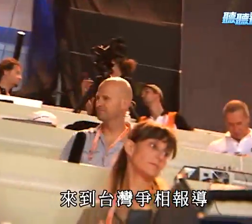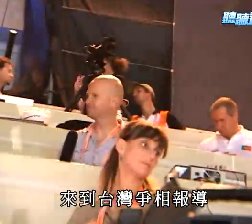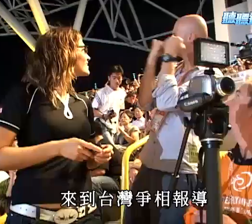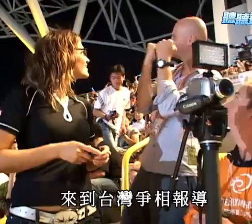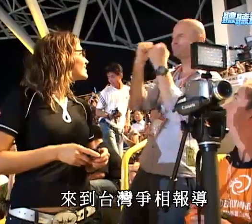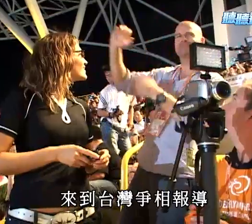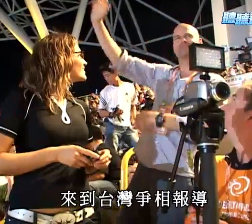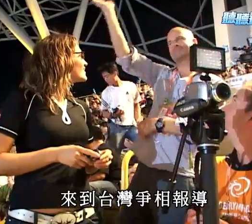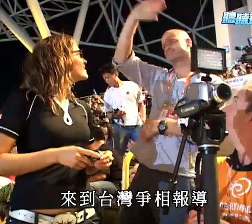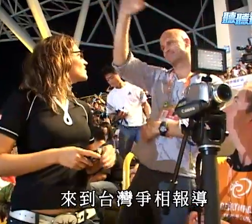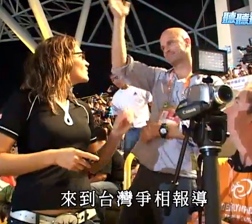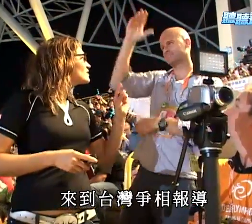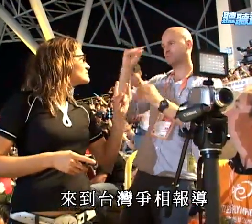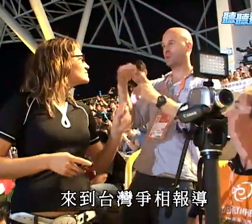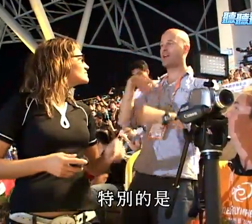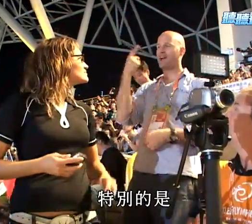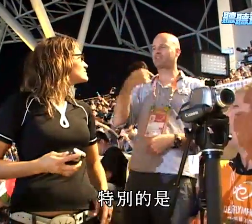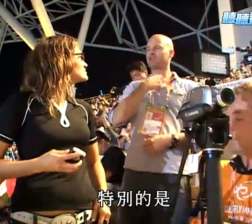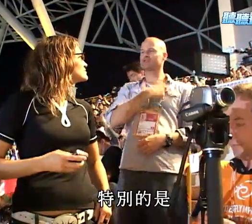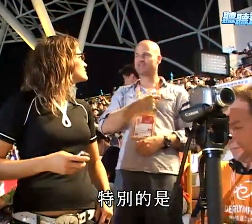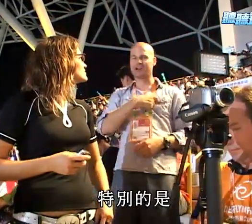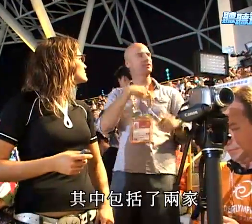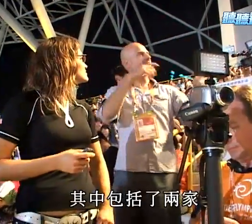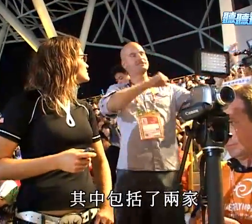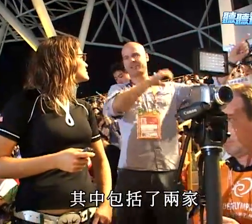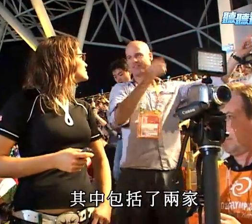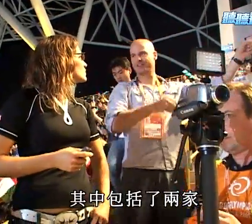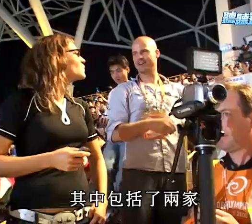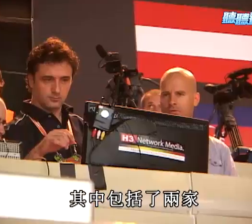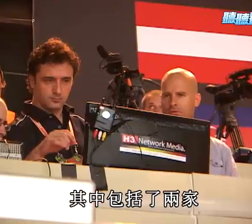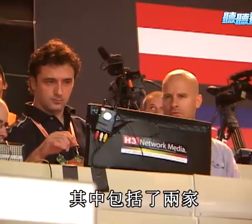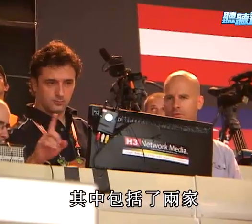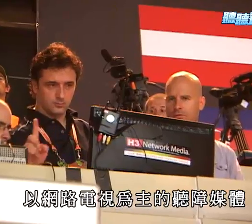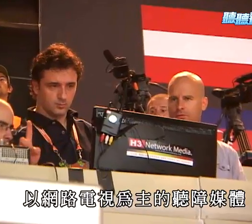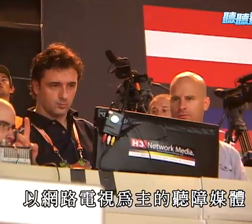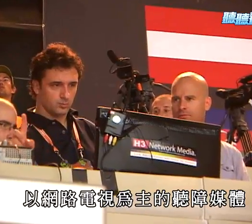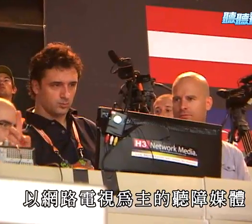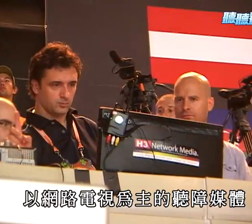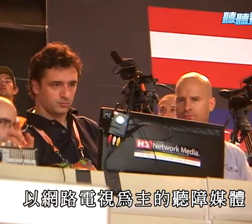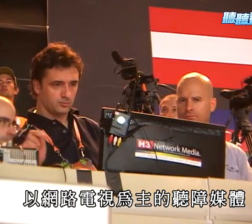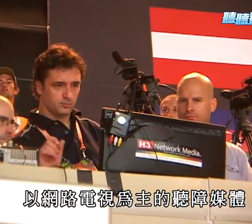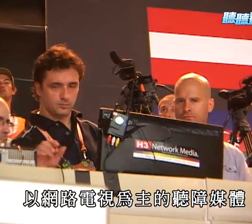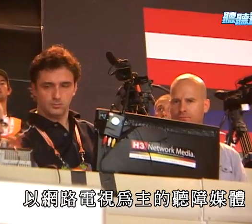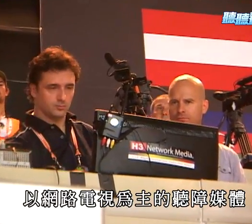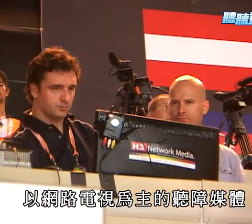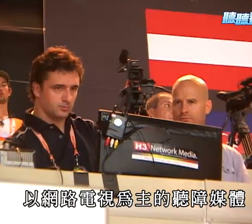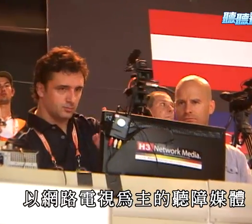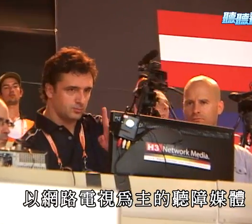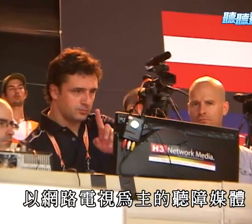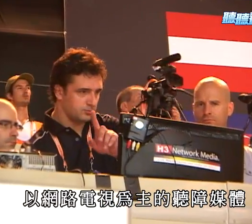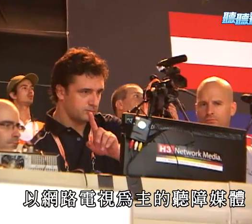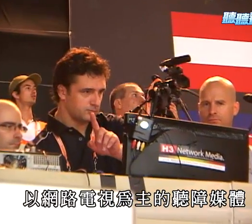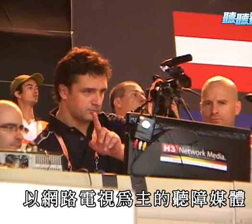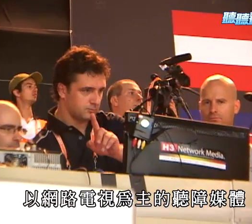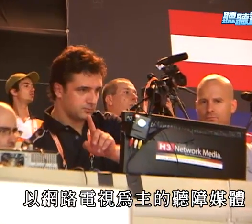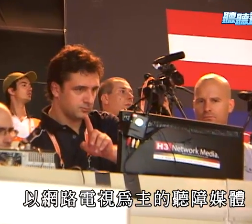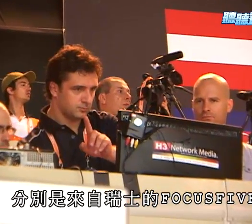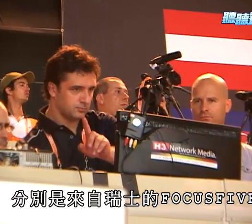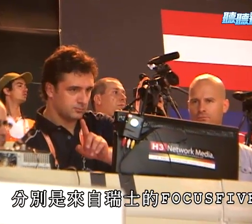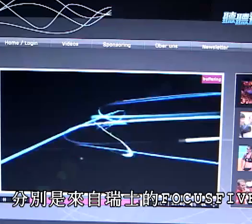湾争相报道。特别的是，其中包括了两家以网络电视为主的听障媒体，分别是来自